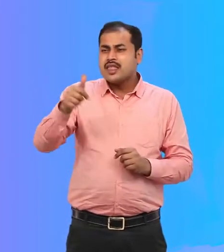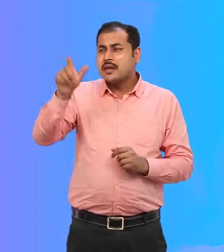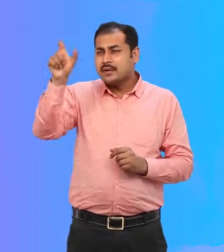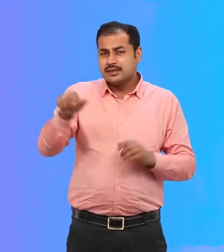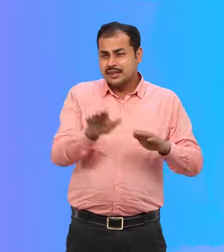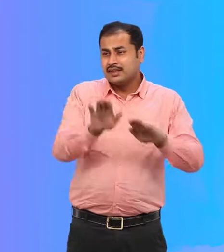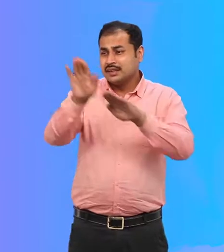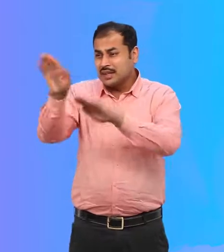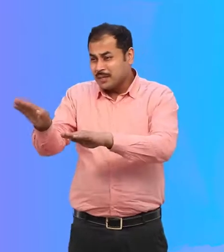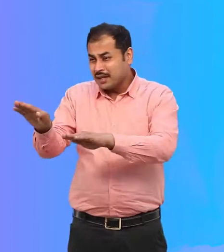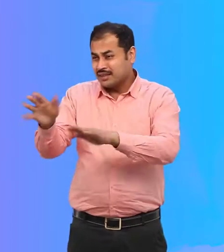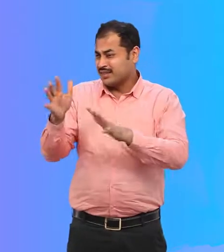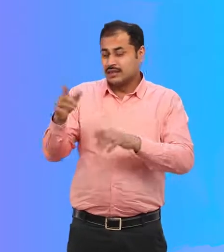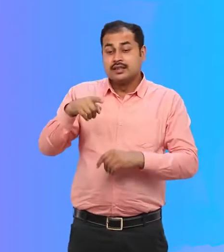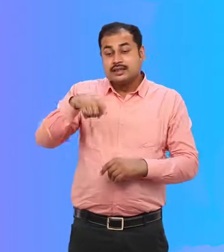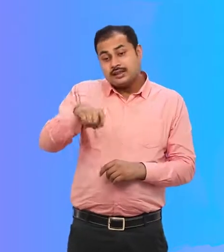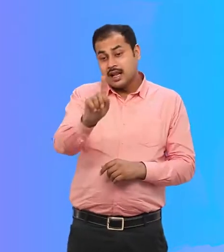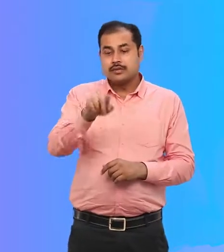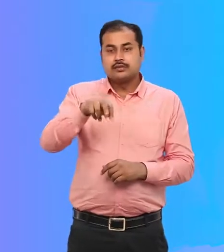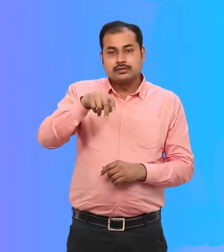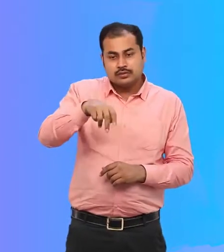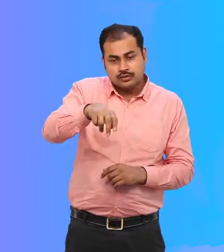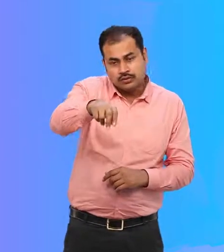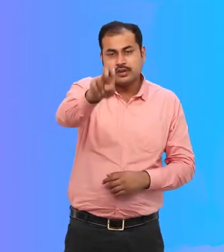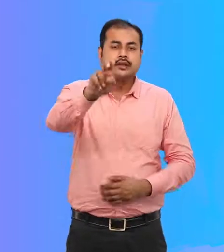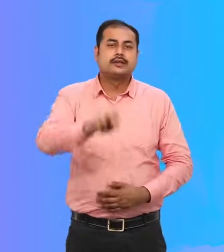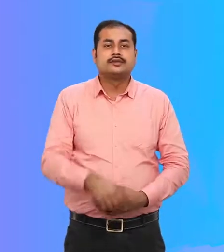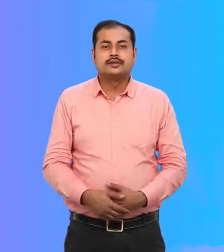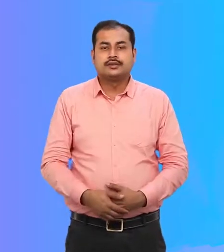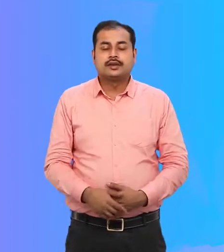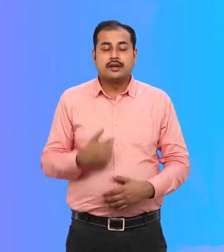और सुरक्षित रहने का हक है झाल